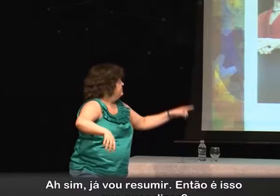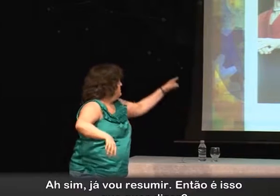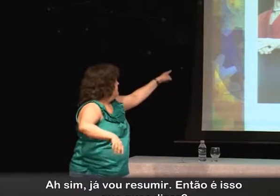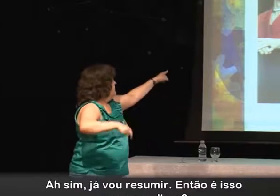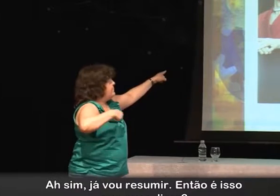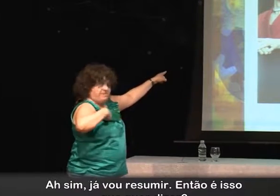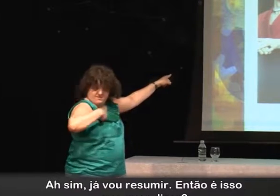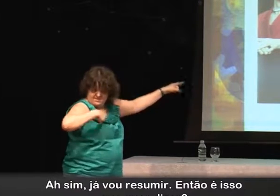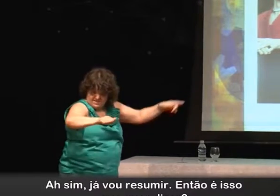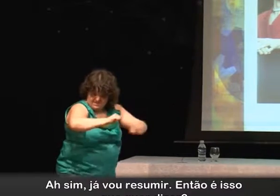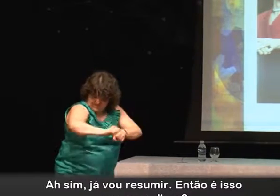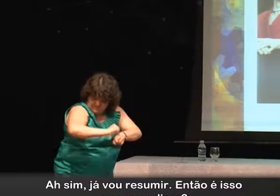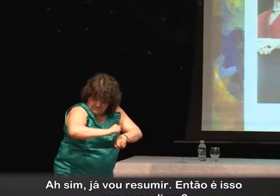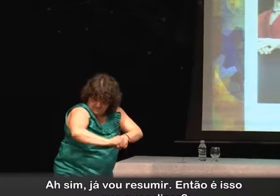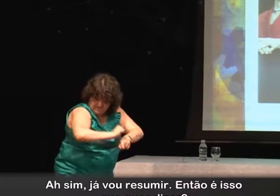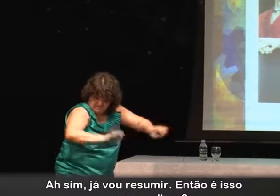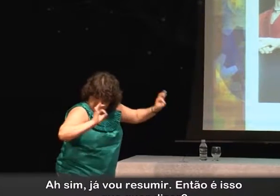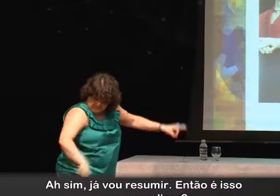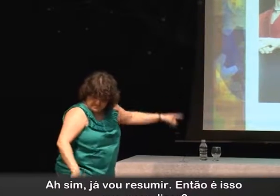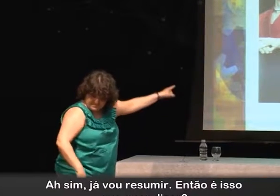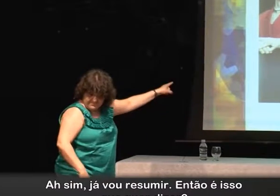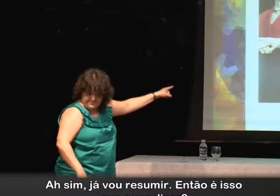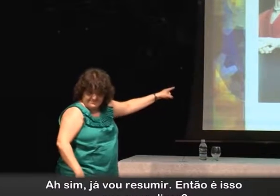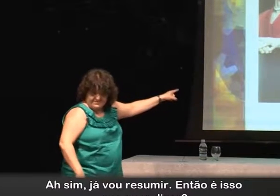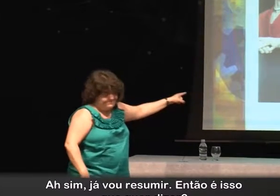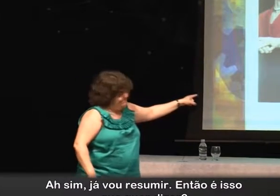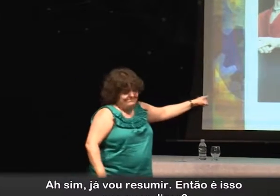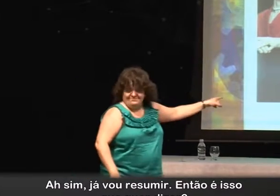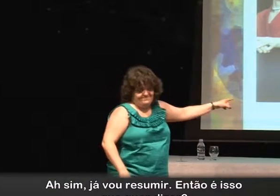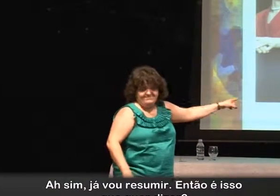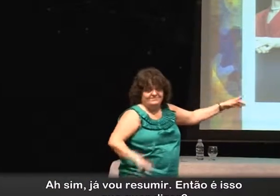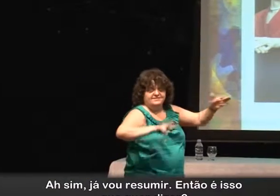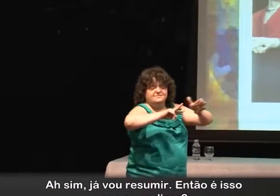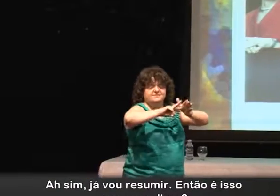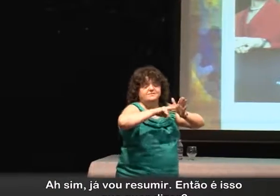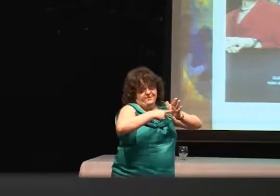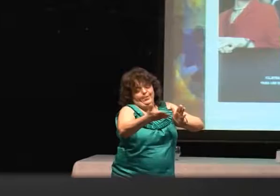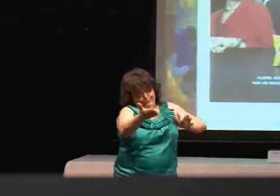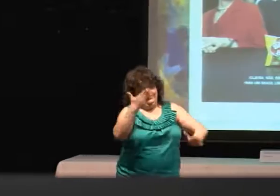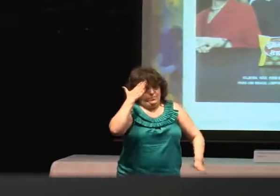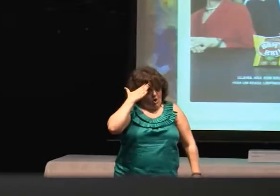Ah, sim, eu já vou resumir. Então, é isso que quer dizer?